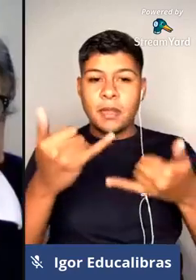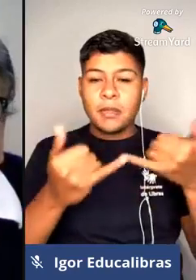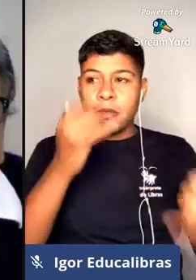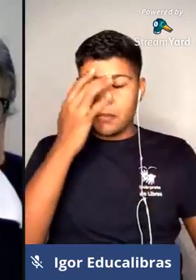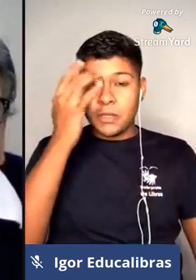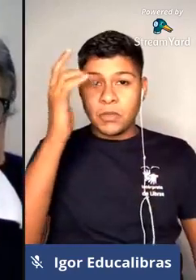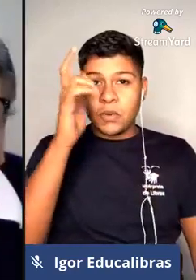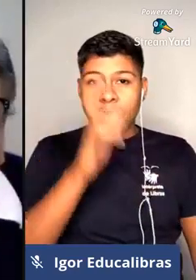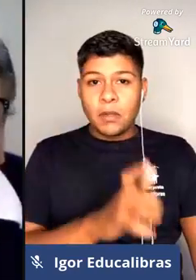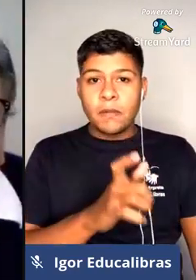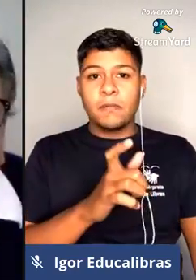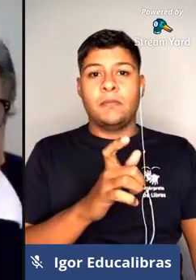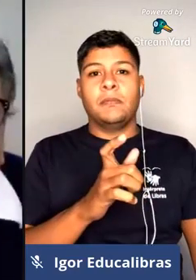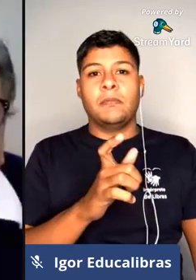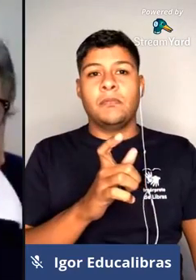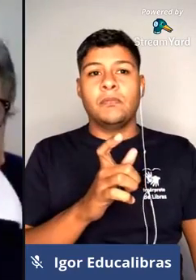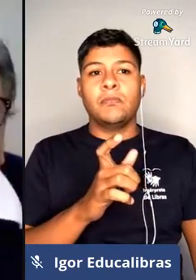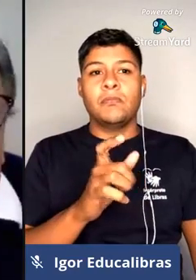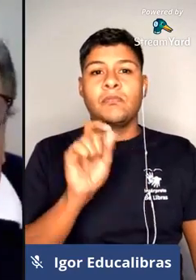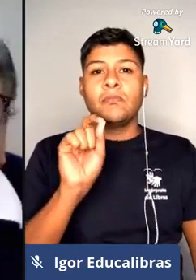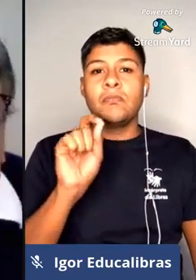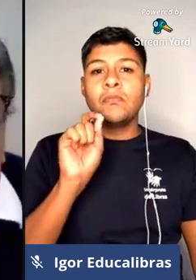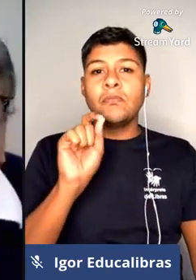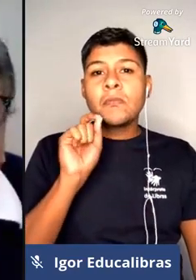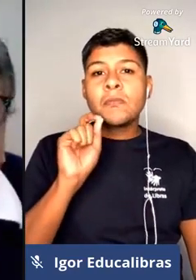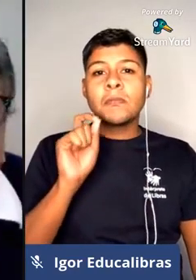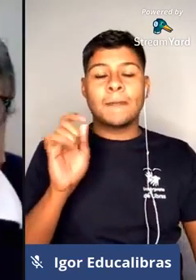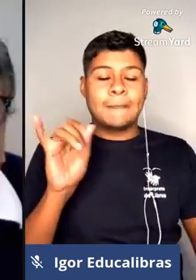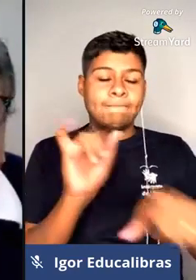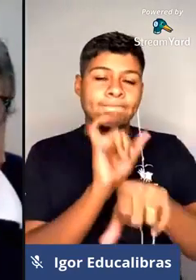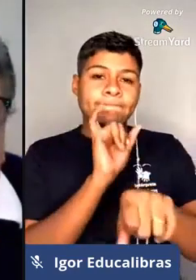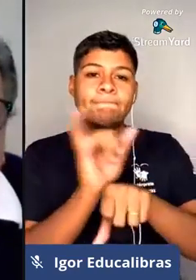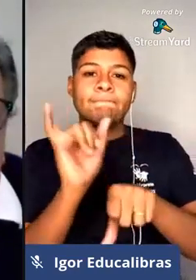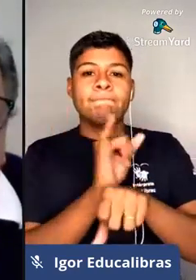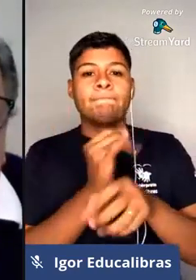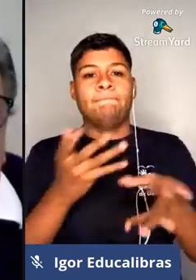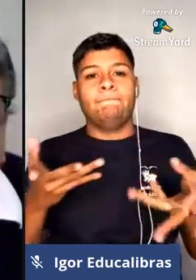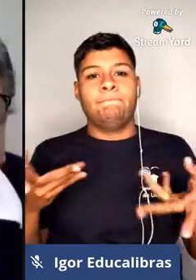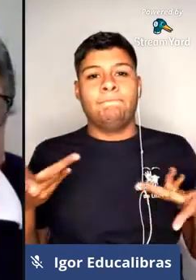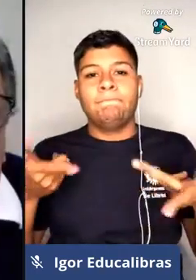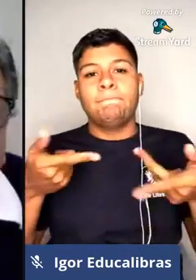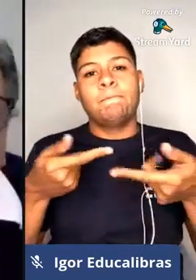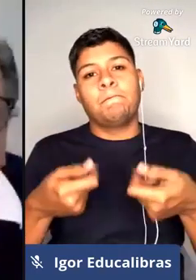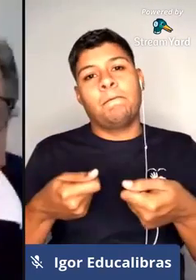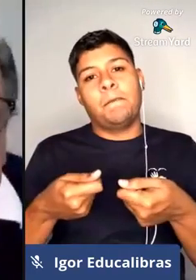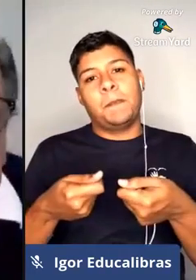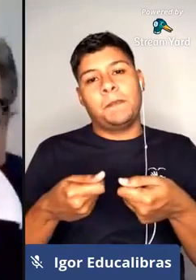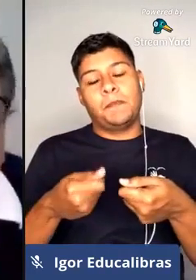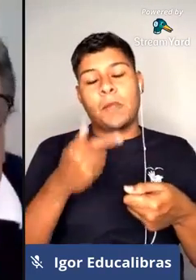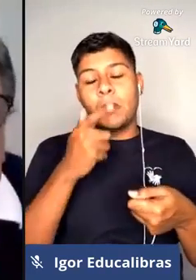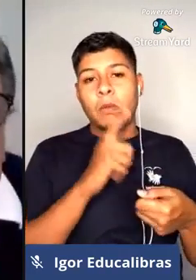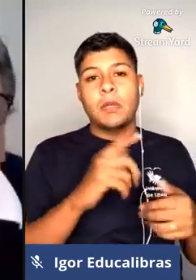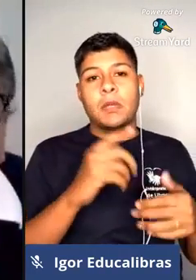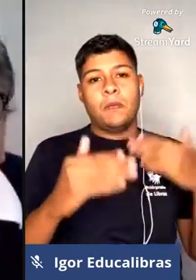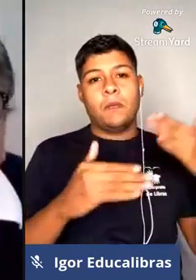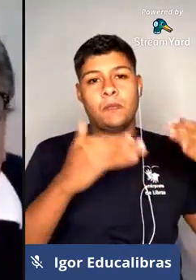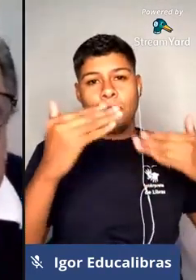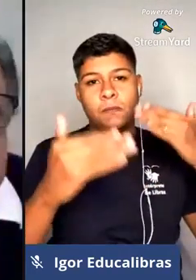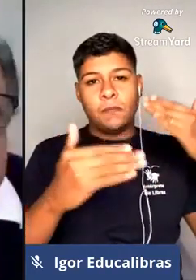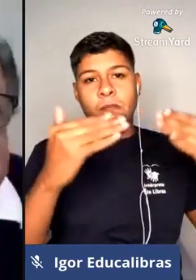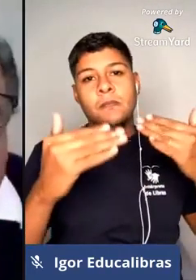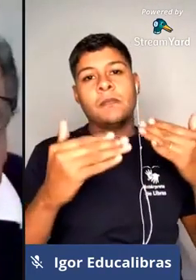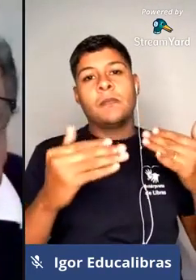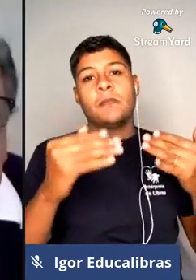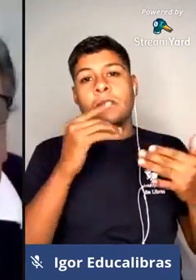pessoa que é de um dinamismo fantástico. Eu vou dizer, pau para toda obra. Ela segura uma